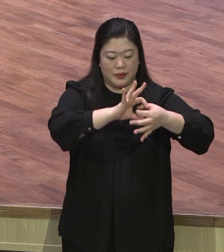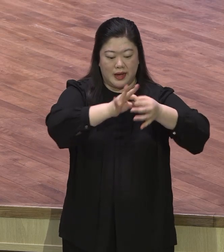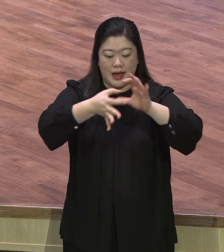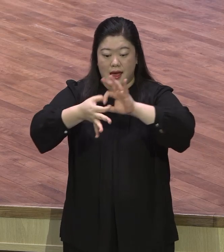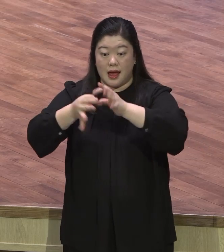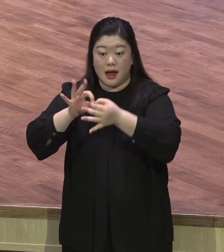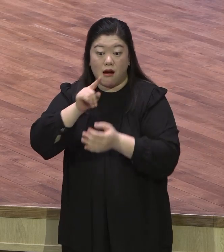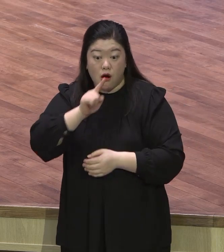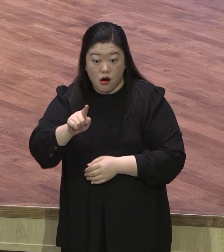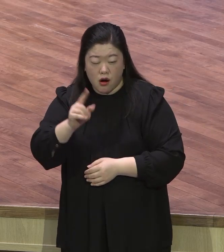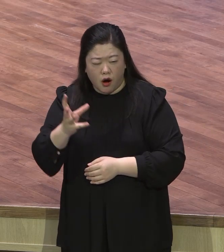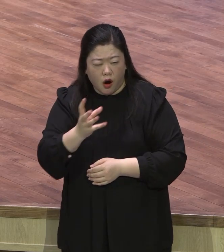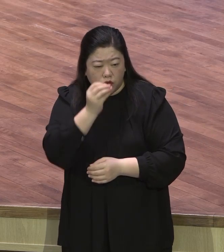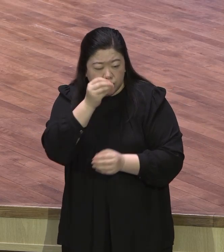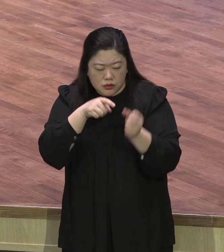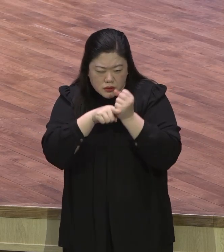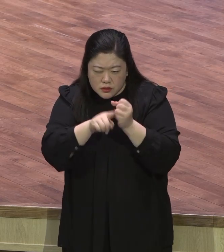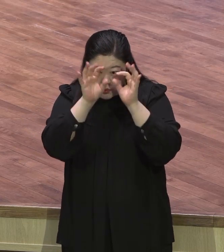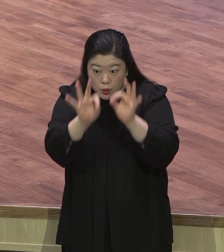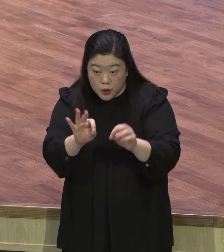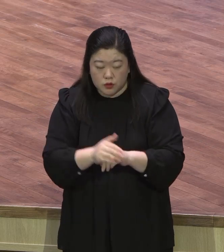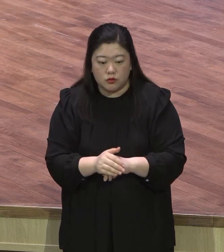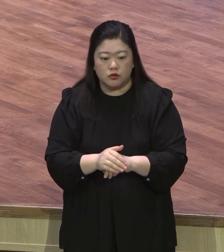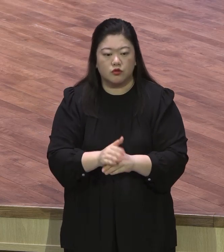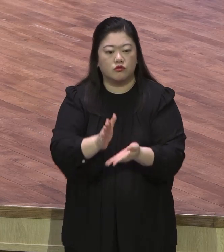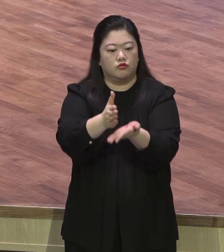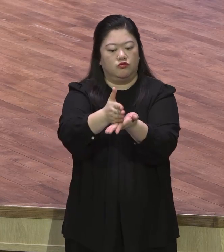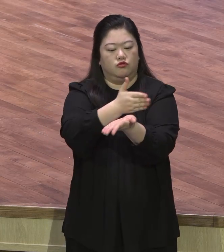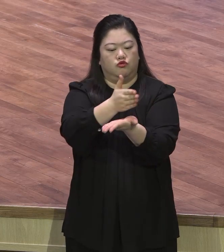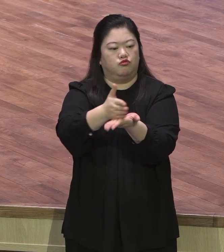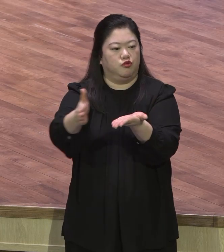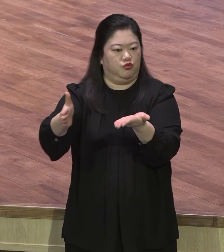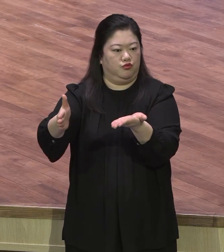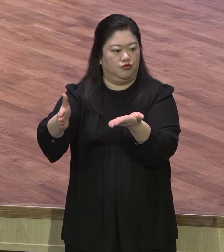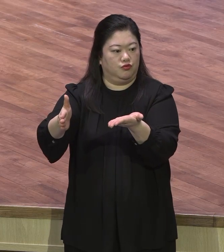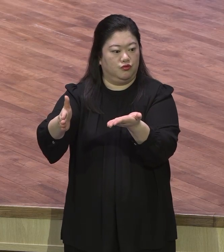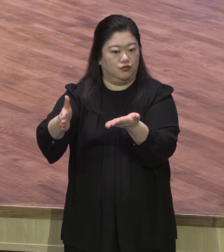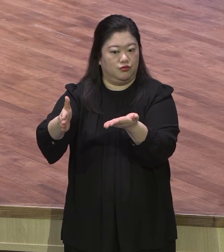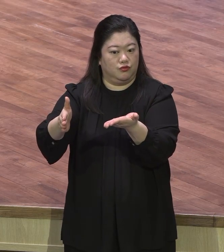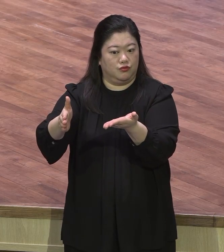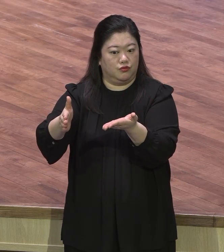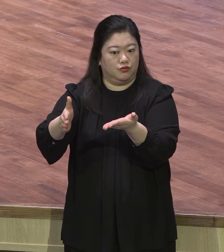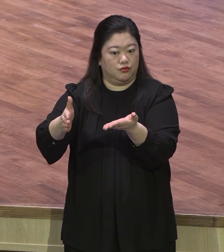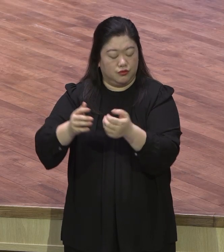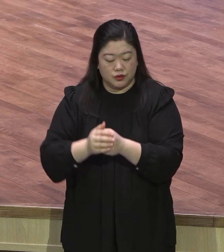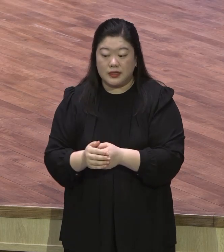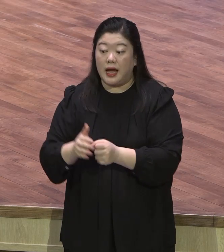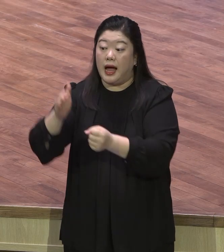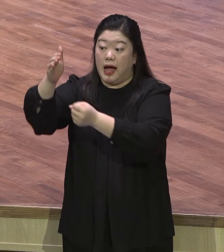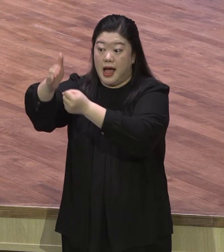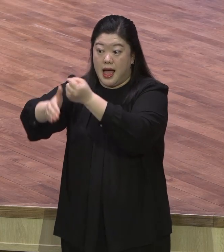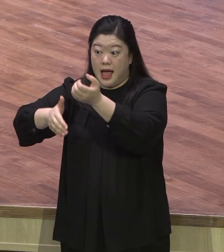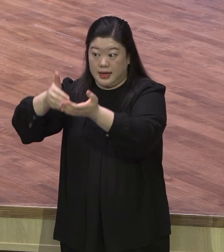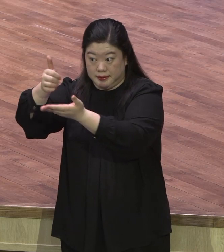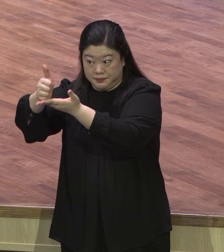구별된 거예요. 다시 말해서 하나님은 다른 세상의 헛된